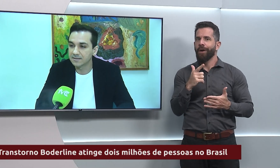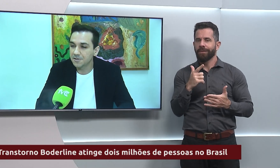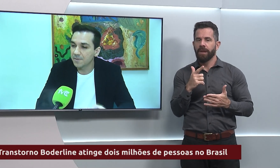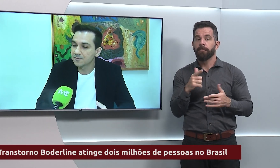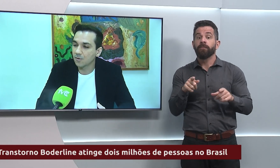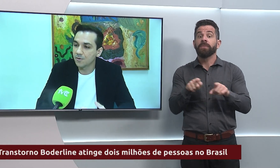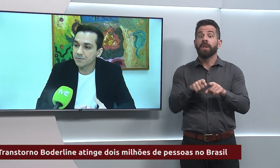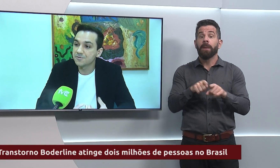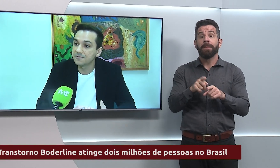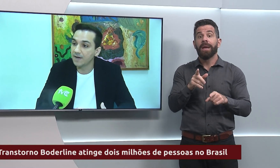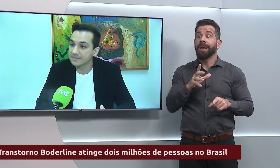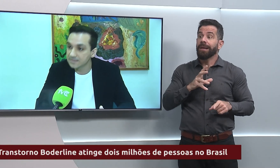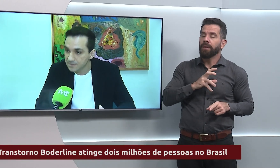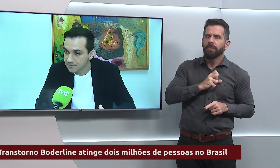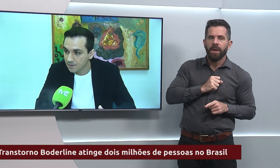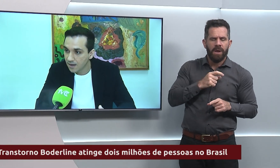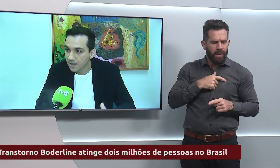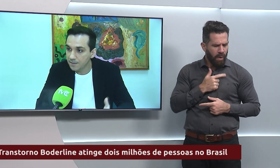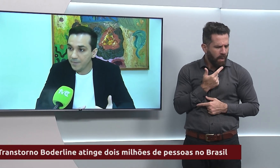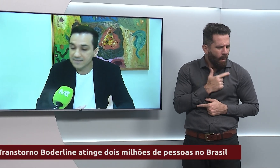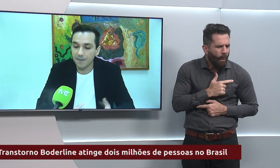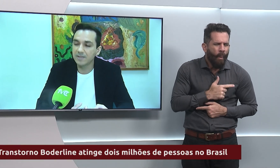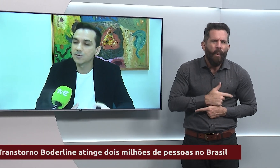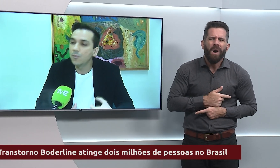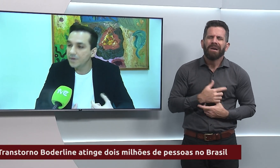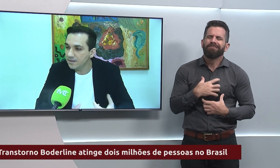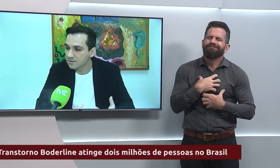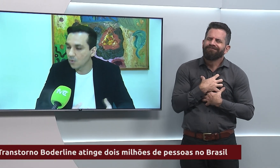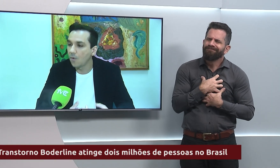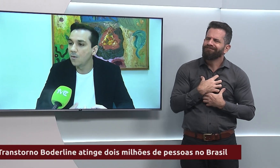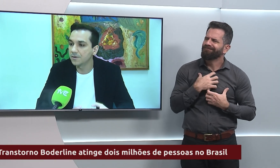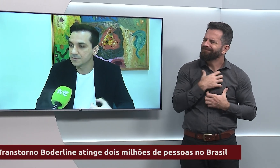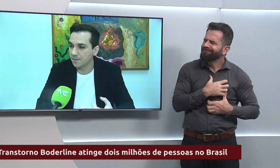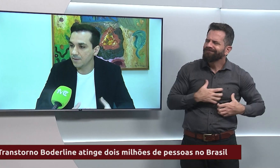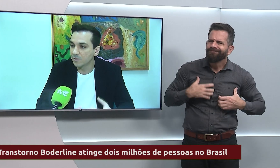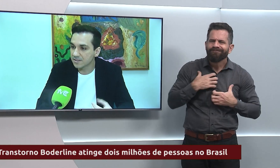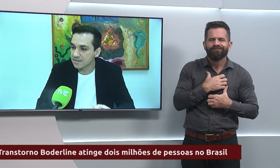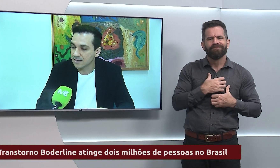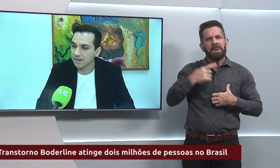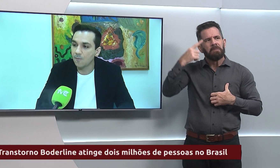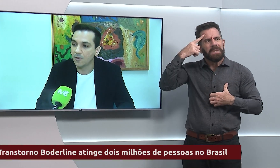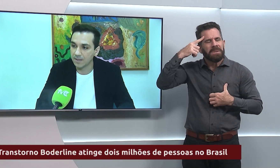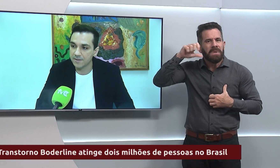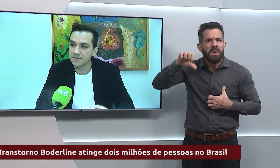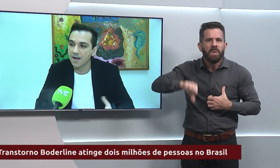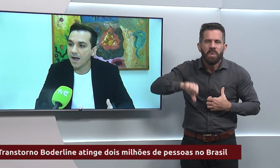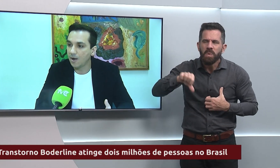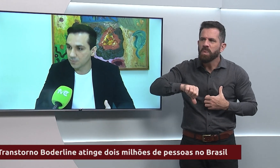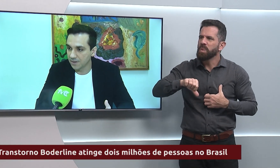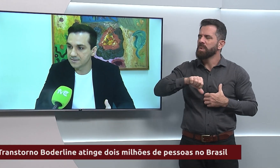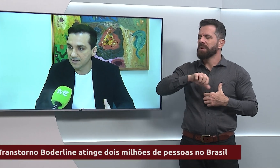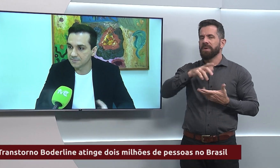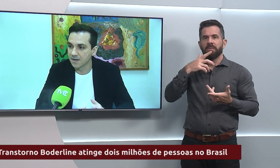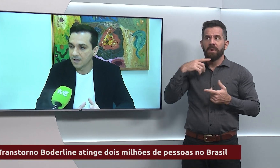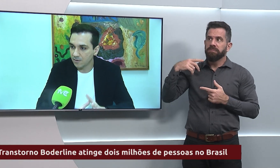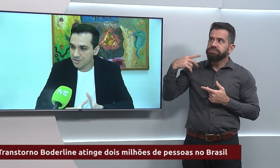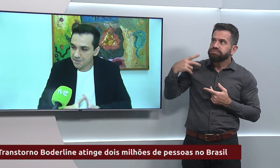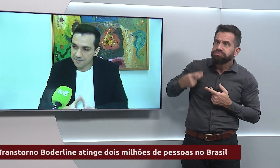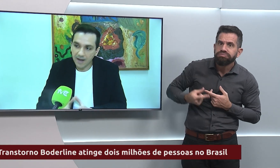sentimentos crônicos de vazio e pensamentos ruins crônicos também, muitas vezes até comportamentos autolesivos. Então a gente vai ter